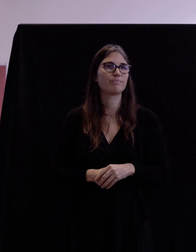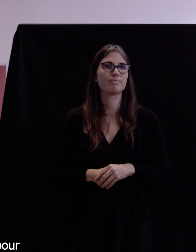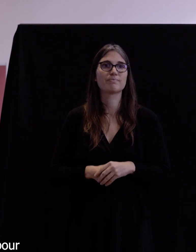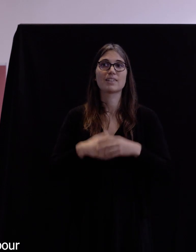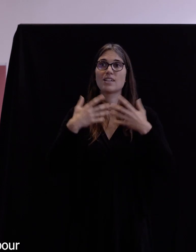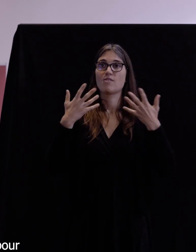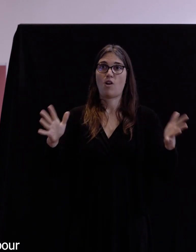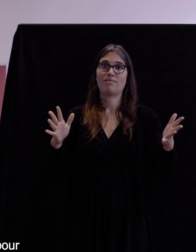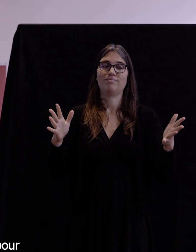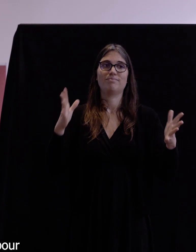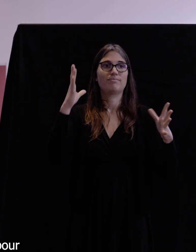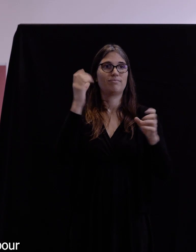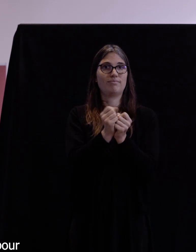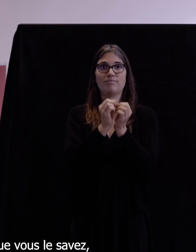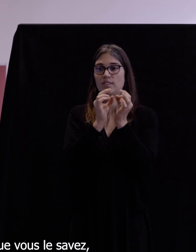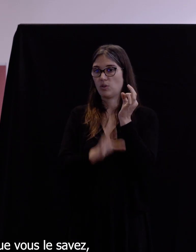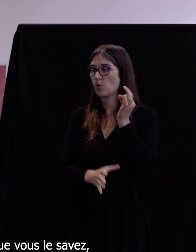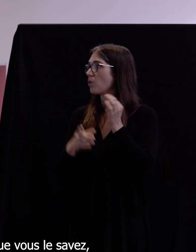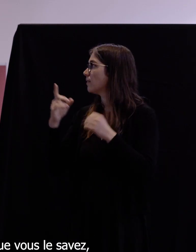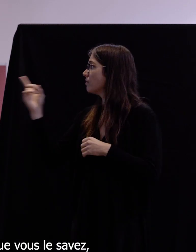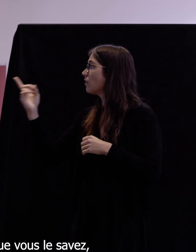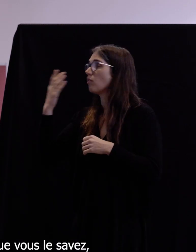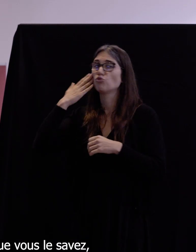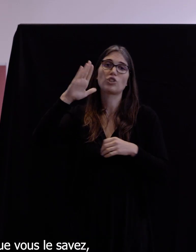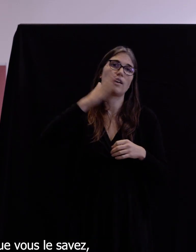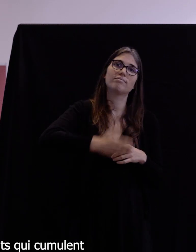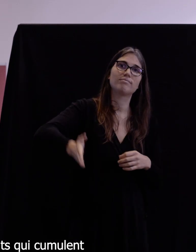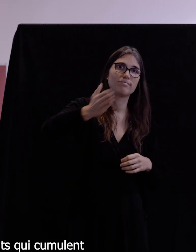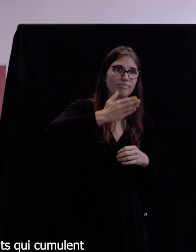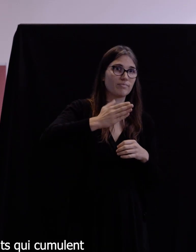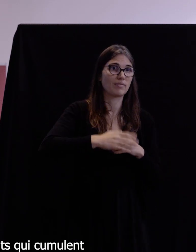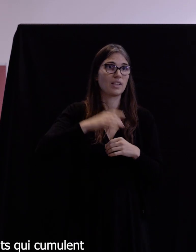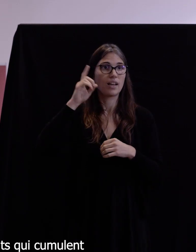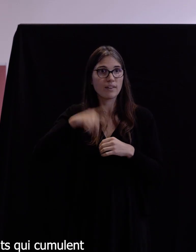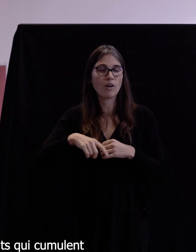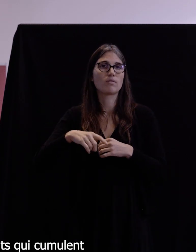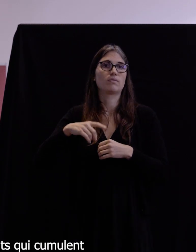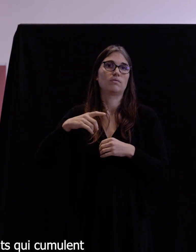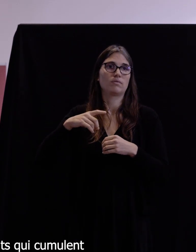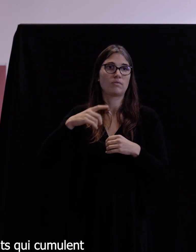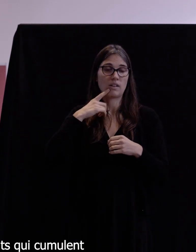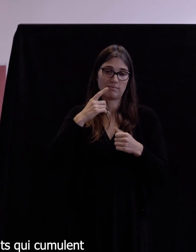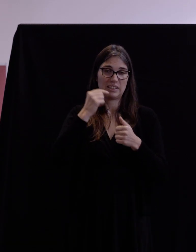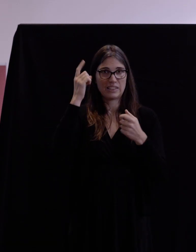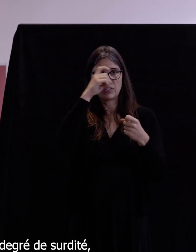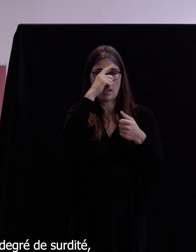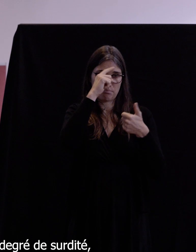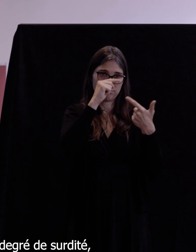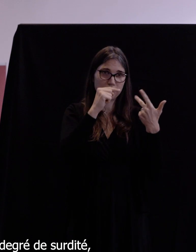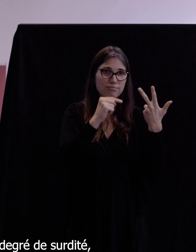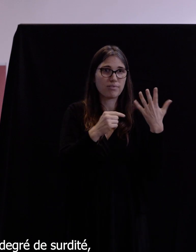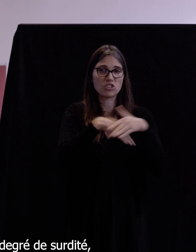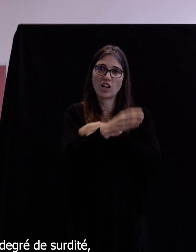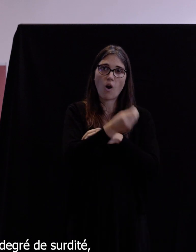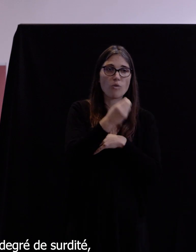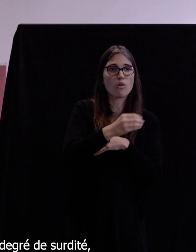Voilà, donc pour conclure, réhabilitation auditive, mais ça je pense que vous le savez, elle est fondamentale car c'est des enfants qui cumulent parfois plusieurs difficultés. Elle est adaptée